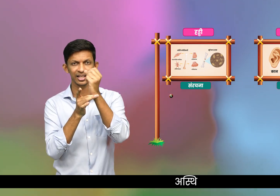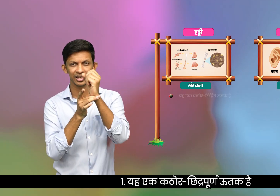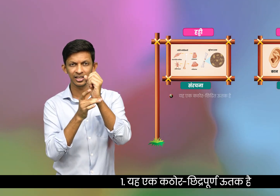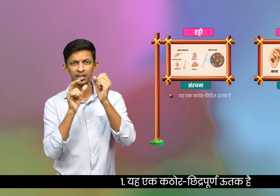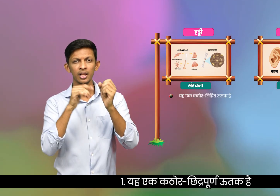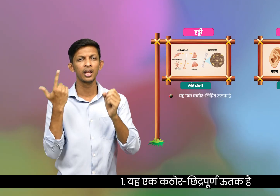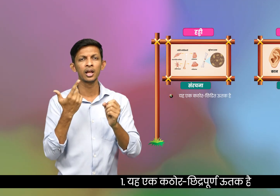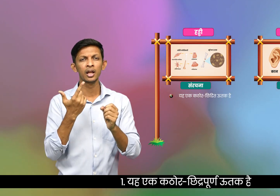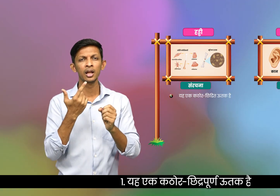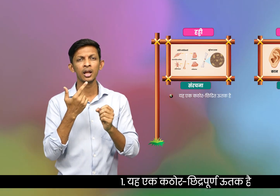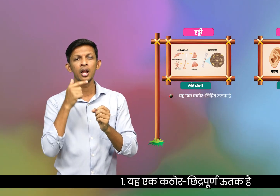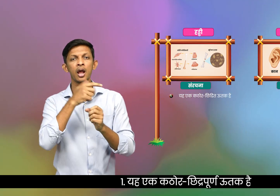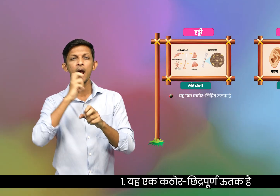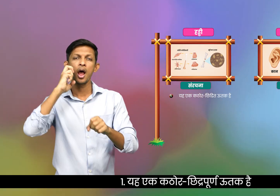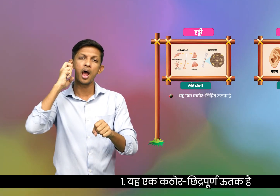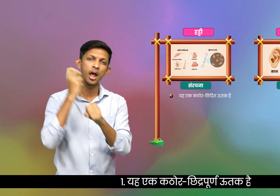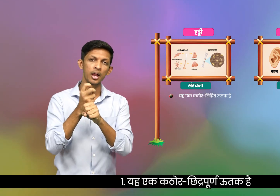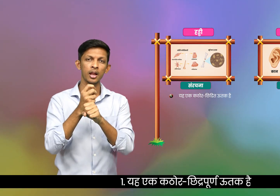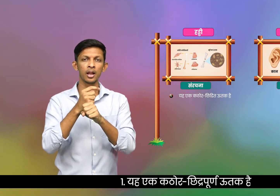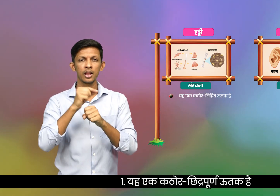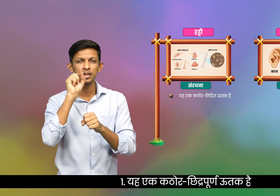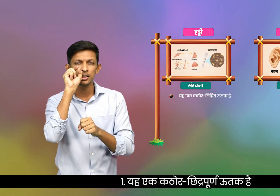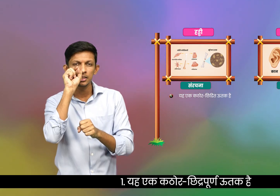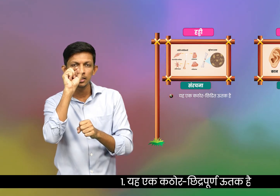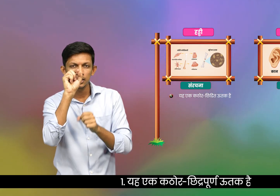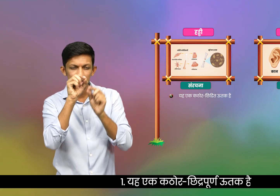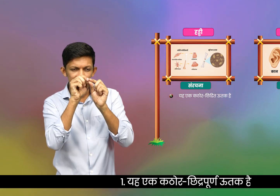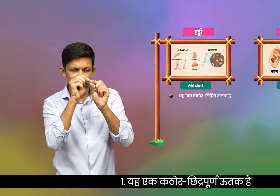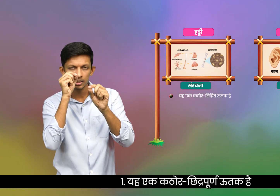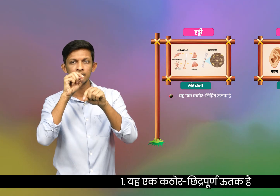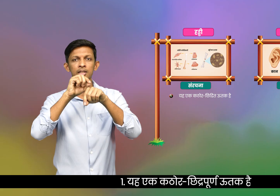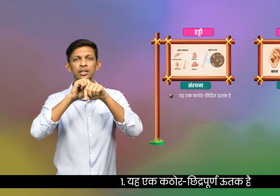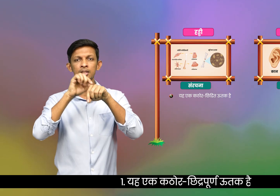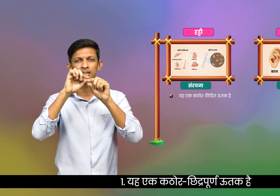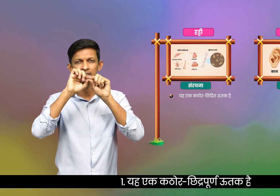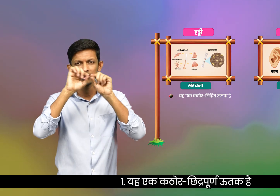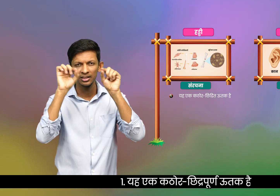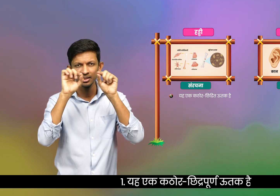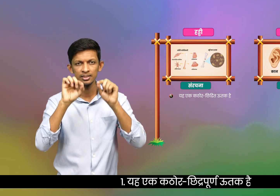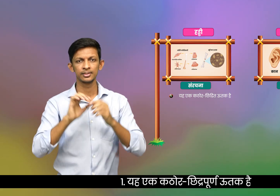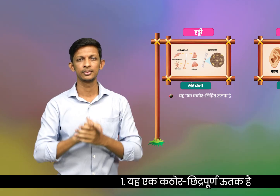अस्थि। पहला, यह एक कठोर छिद्रपूर्ण ऊतक है।